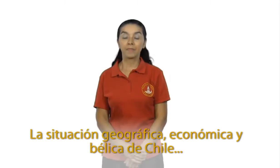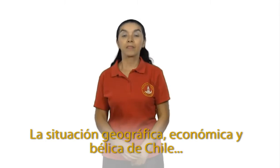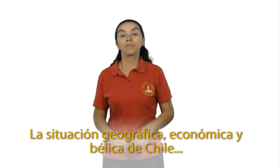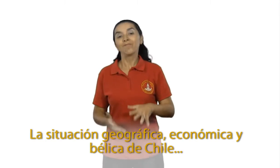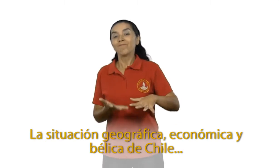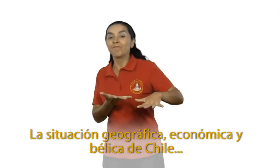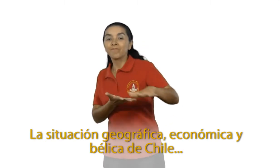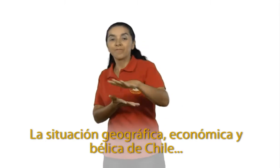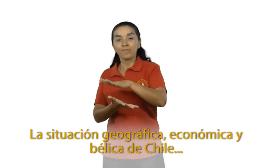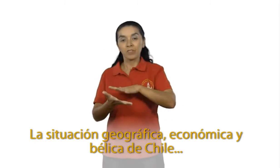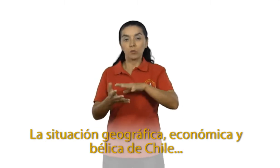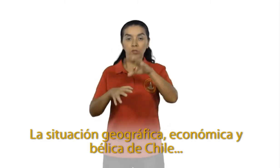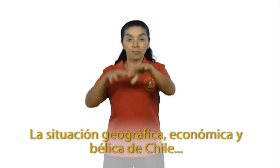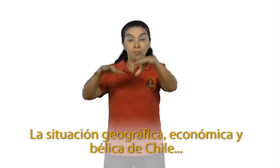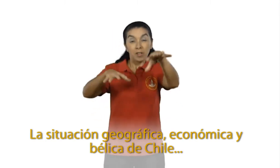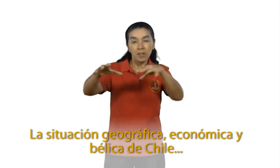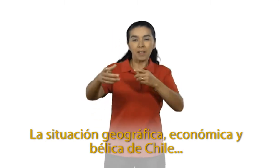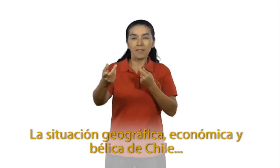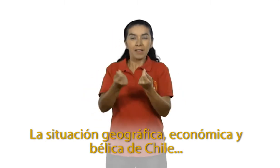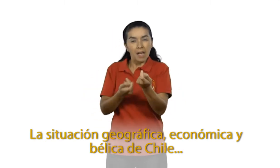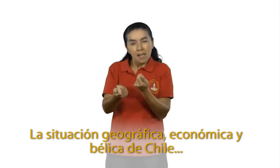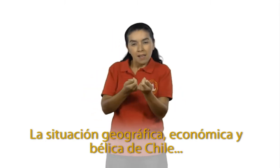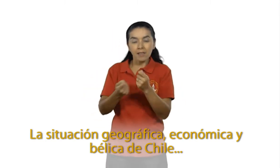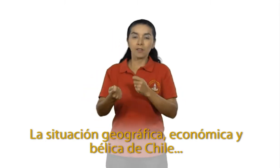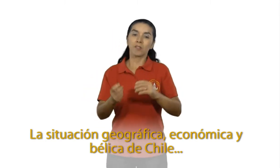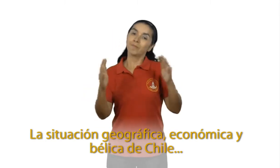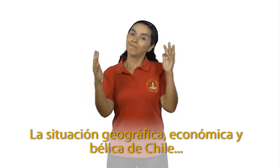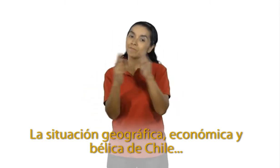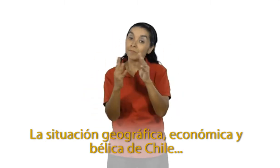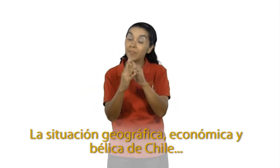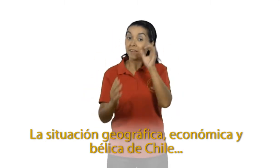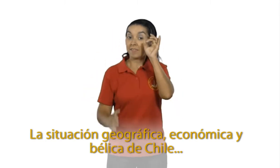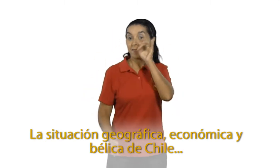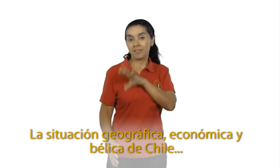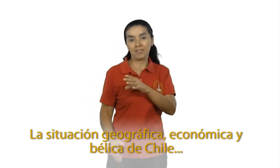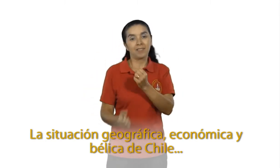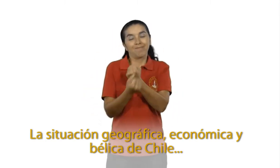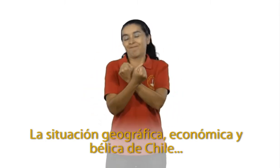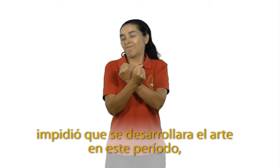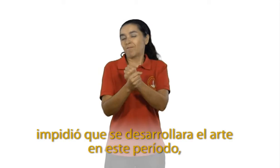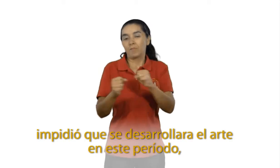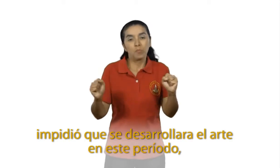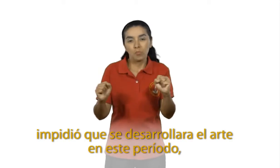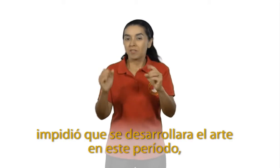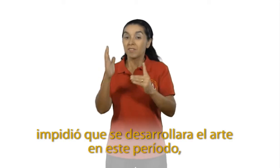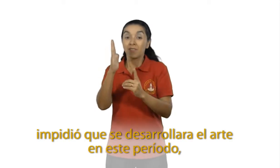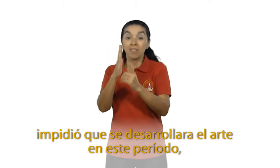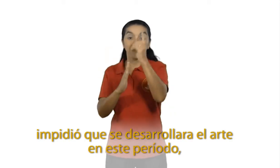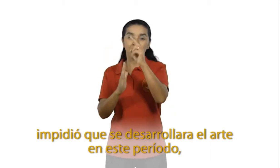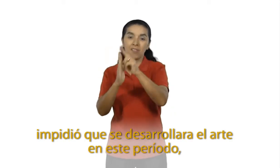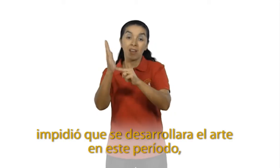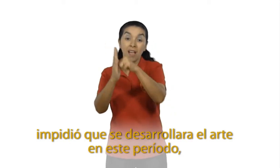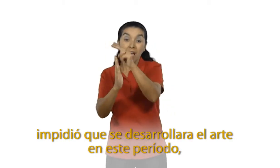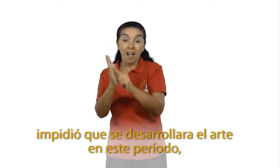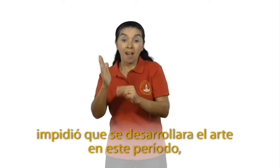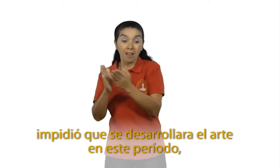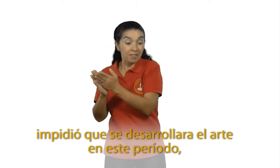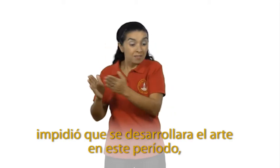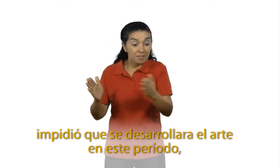La situación geográfica, económica y bélica de Chile impidió que se desarrollara el arte en este